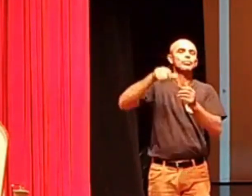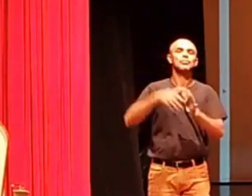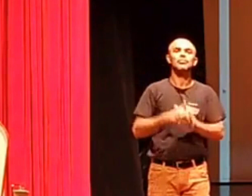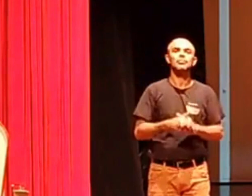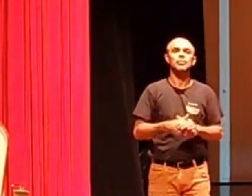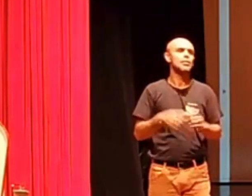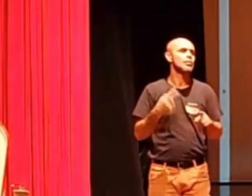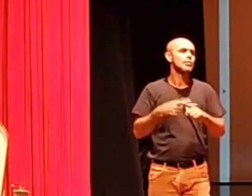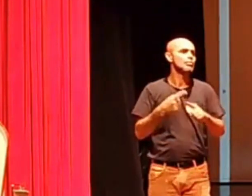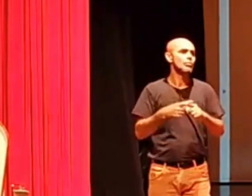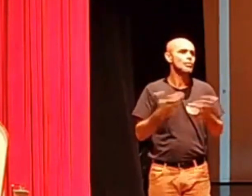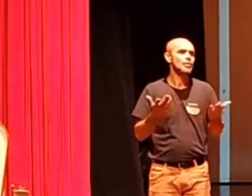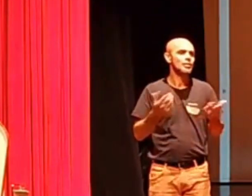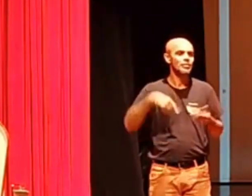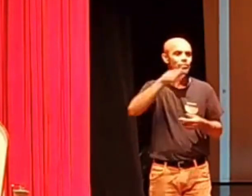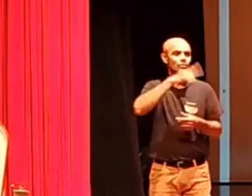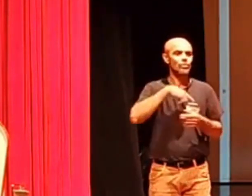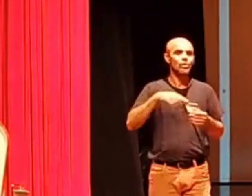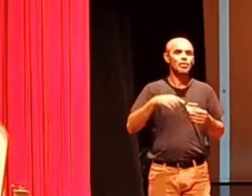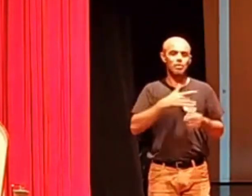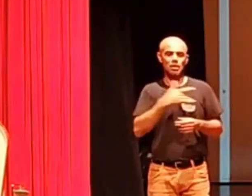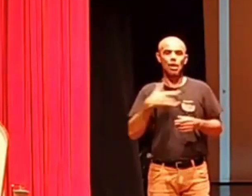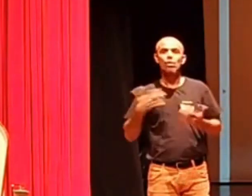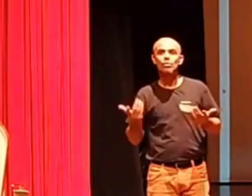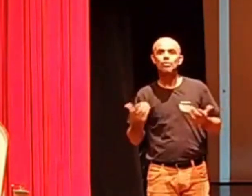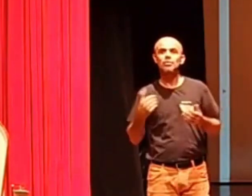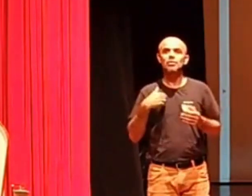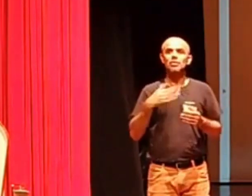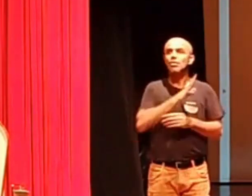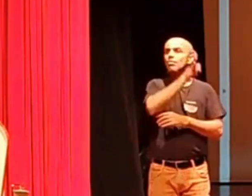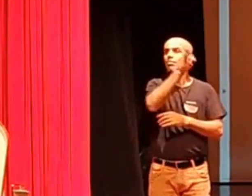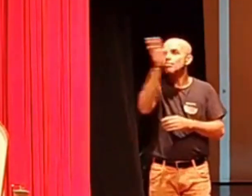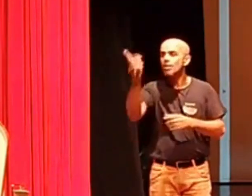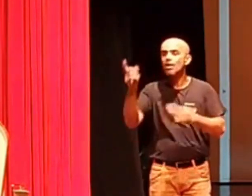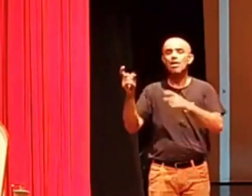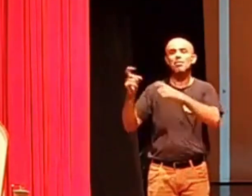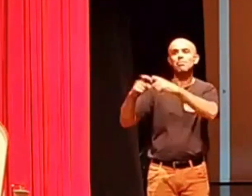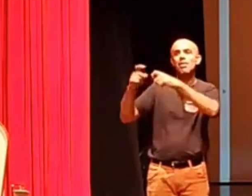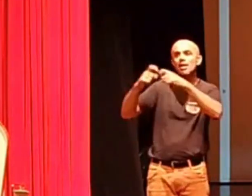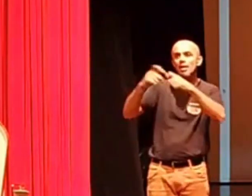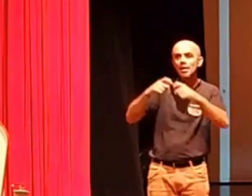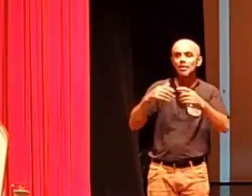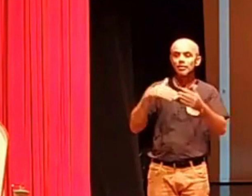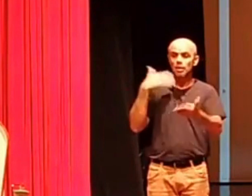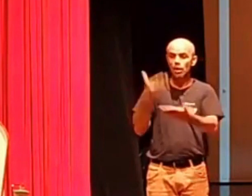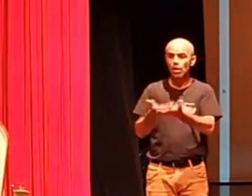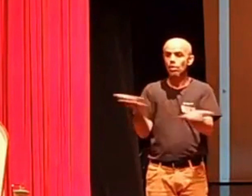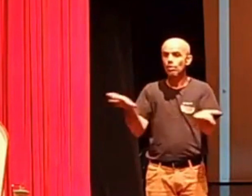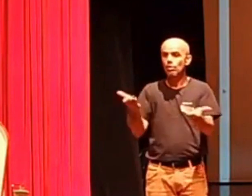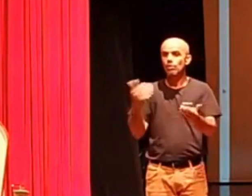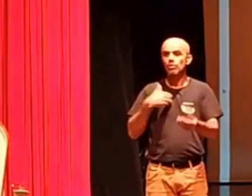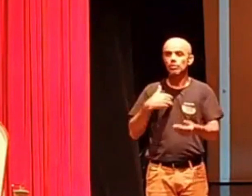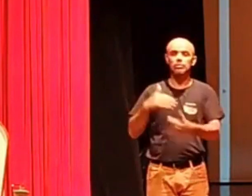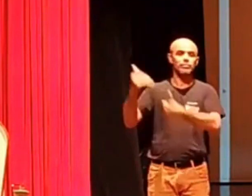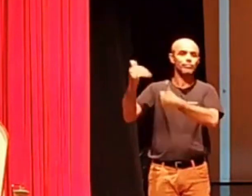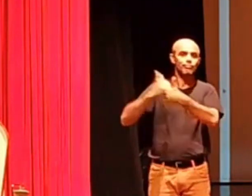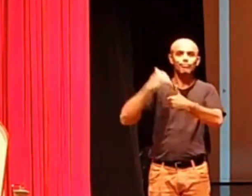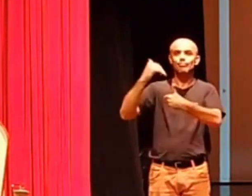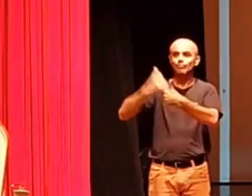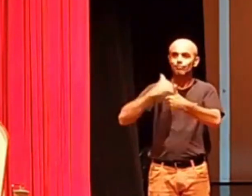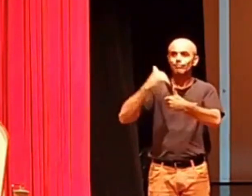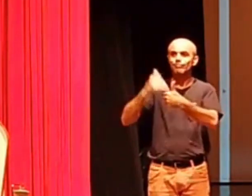por que você passa por alguns médicos ainda hoje e é orientado para